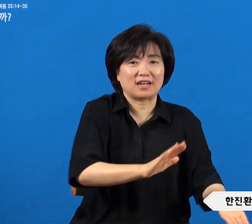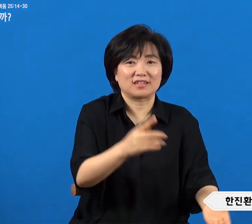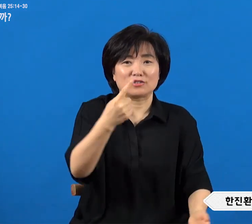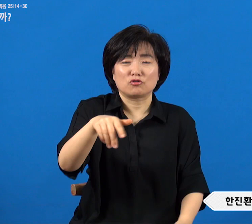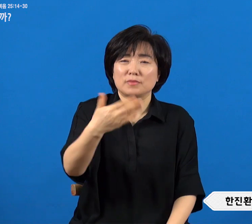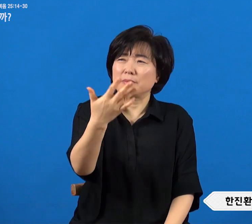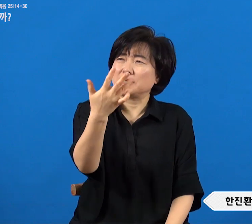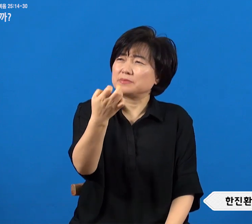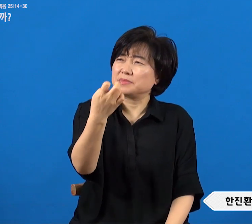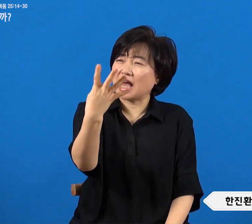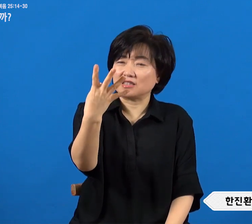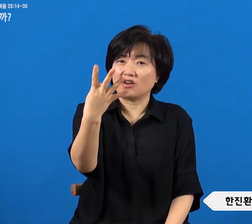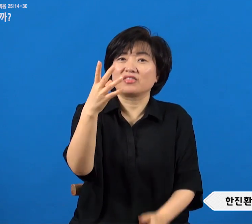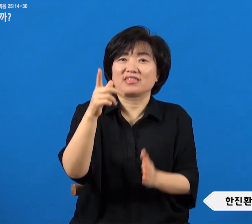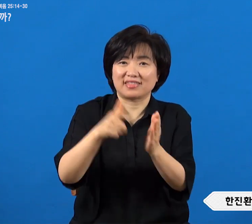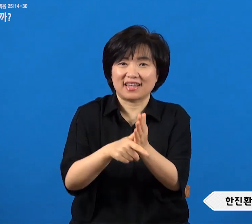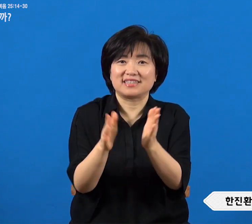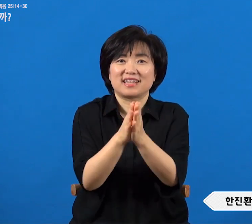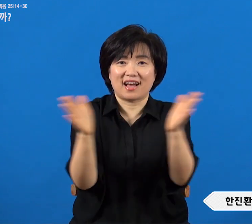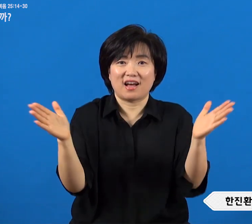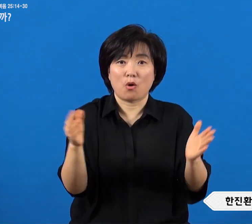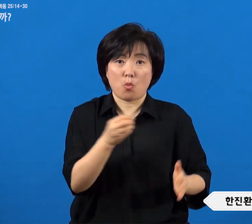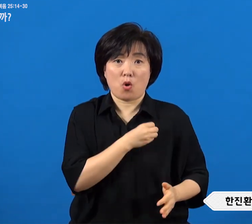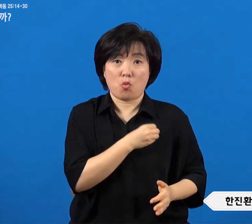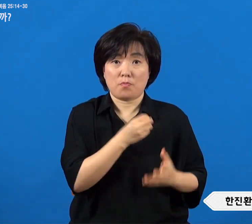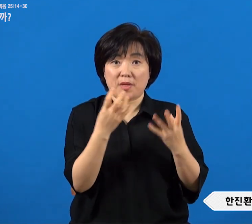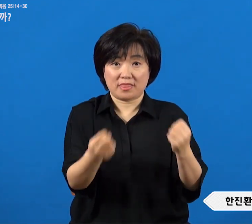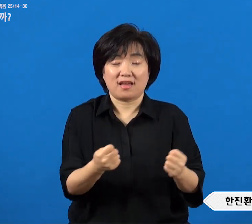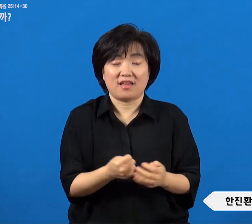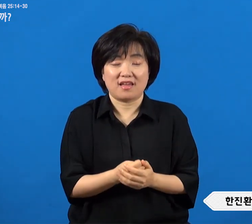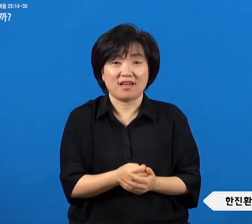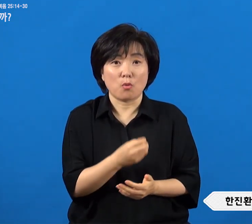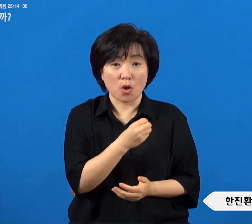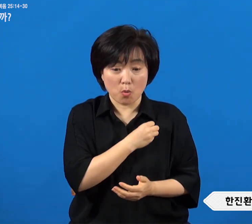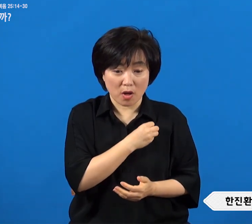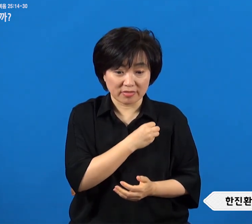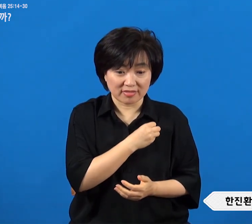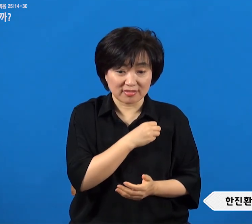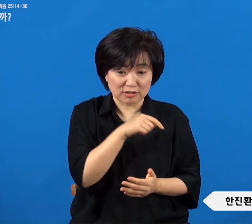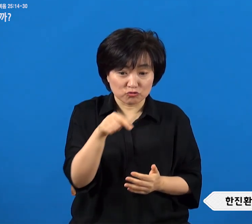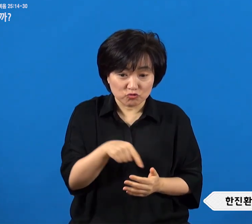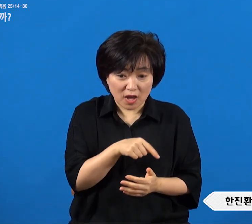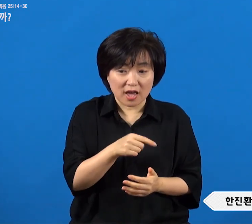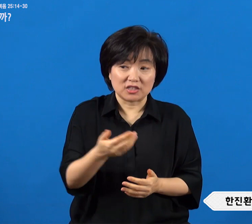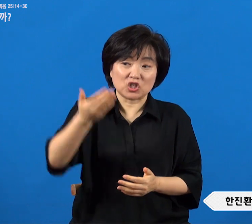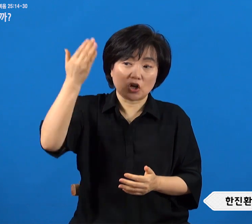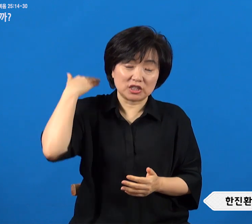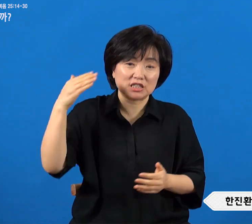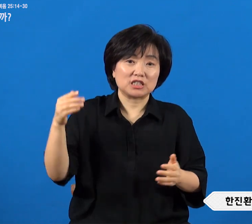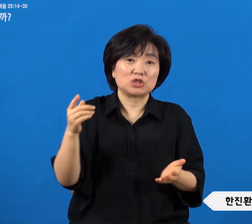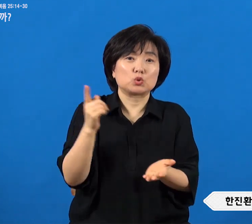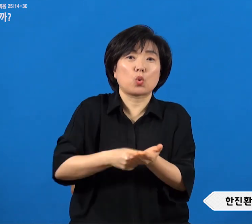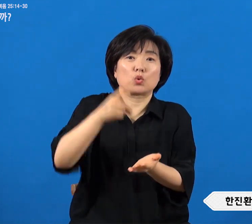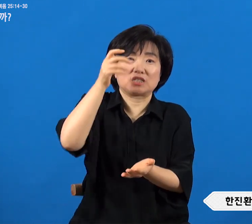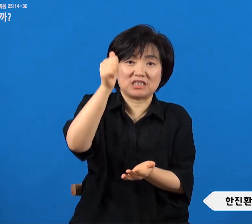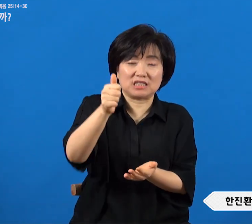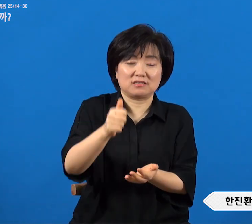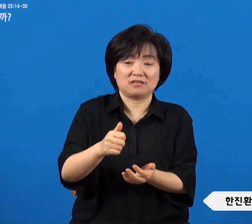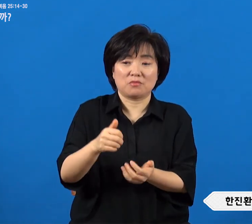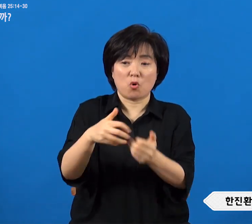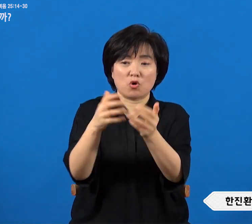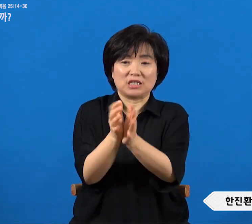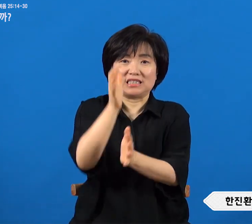1984년에 시작됐는데 회원들이 많이 가입되어 있습니다. 회원들 중에는 전직 총리도 있고 전직 장관들도